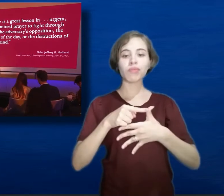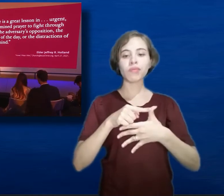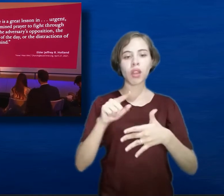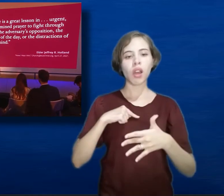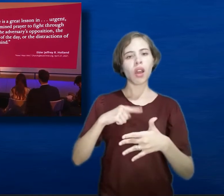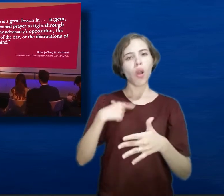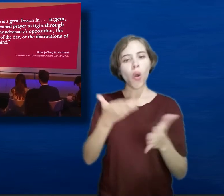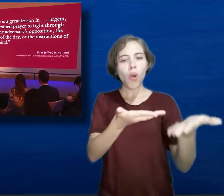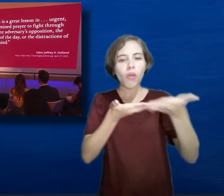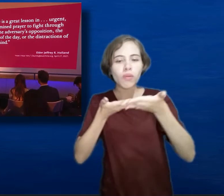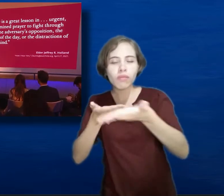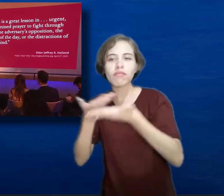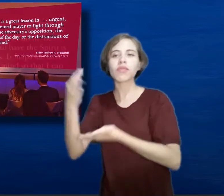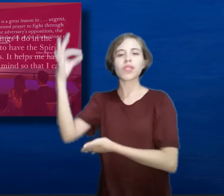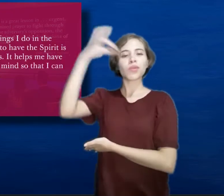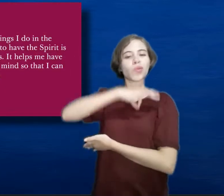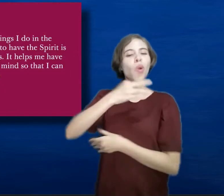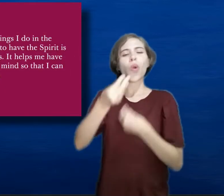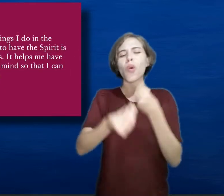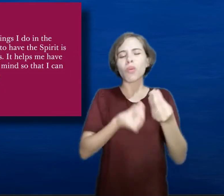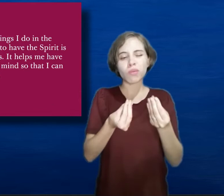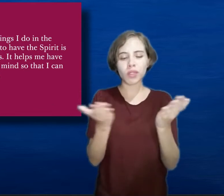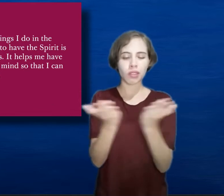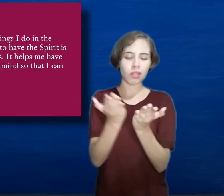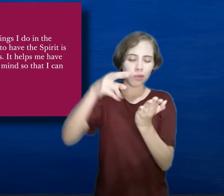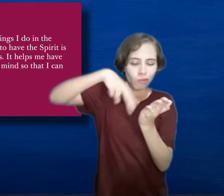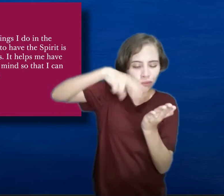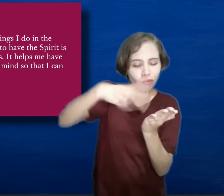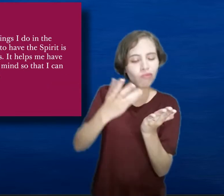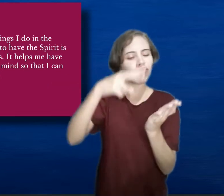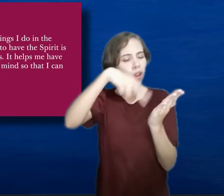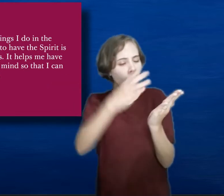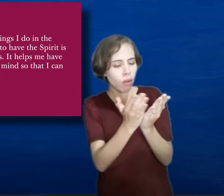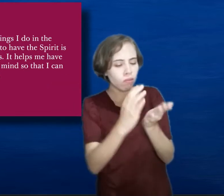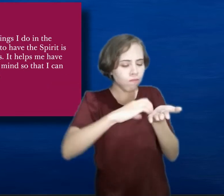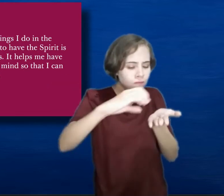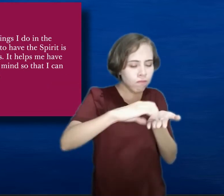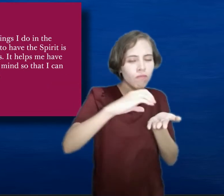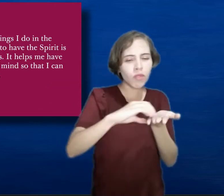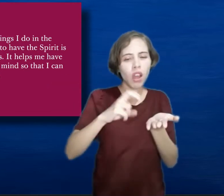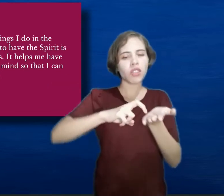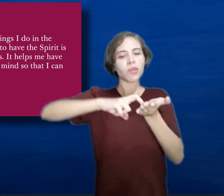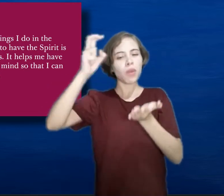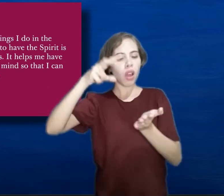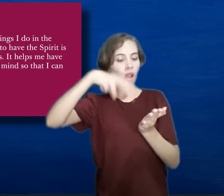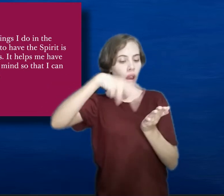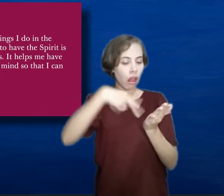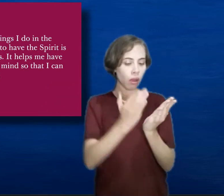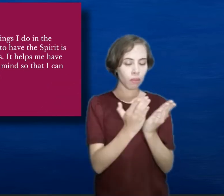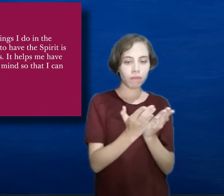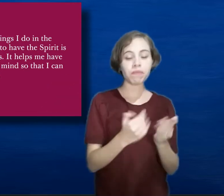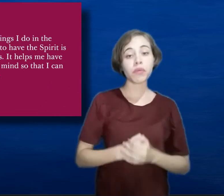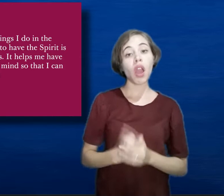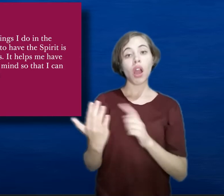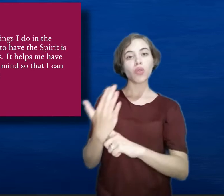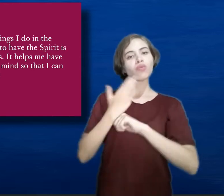ajudar e são muito valiosos. Primeiro, ela convida o Espírito através das Escrituras. É uma das